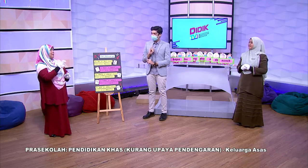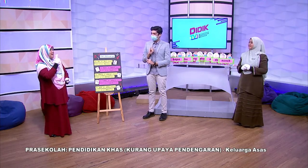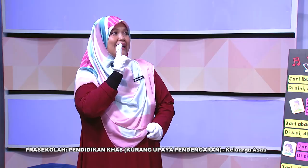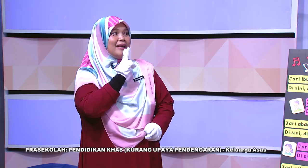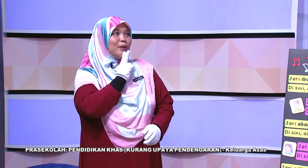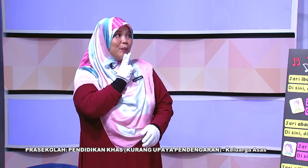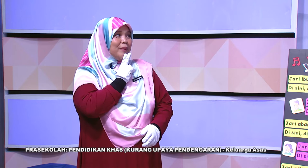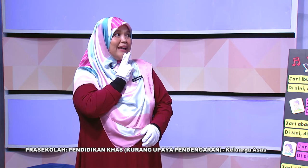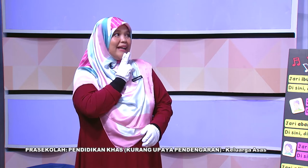Umi